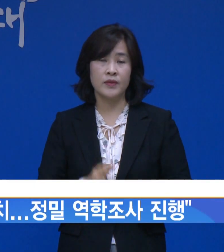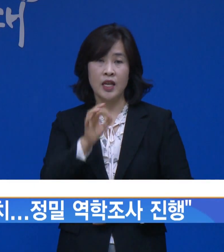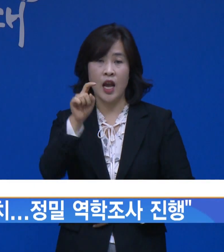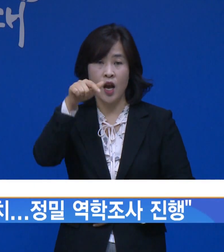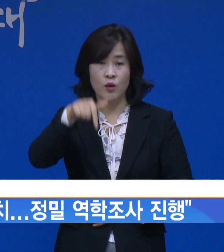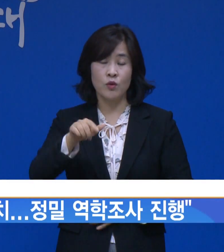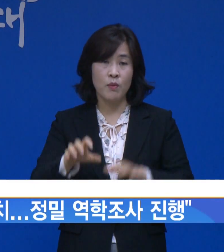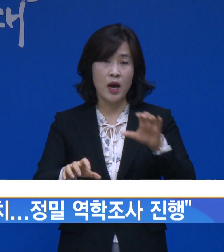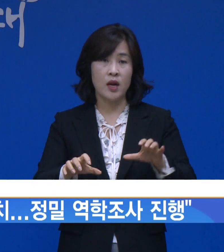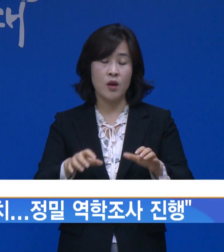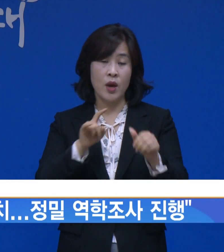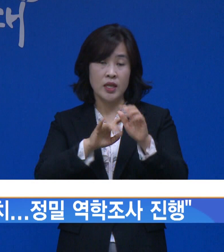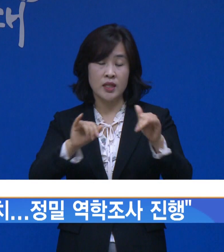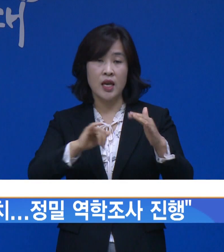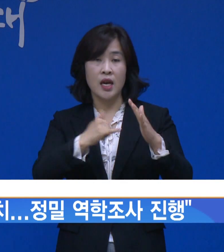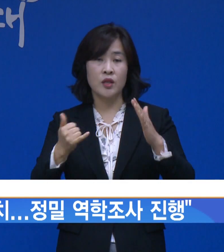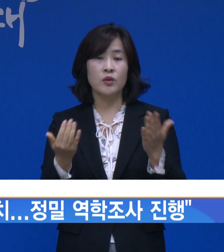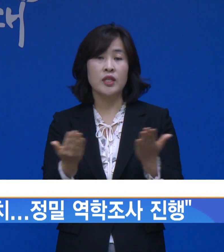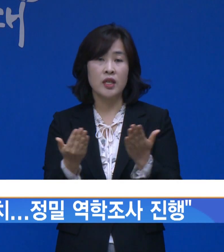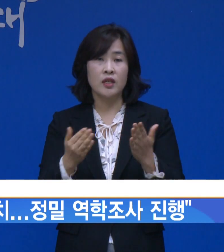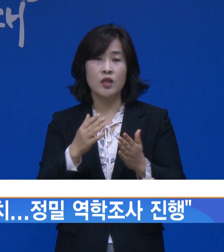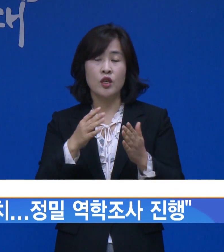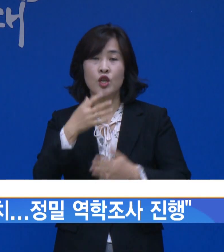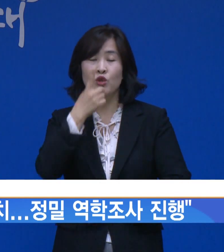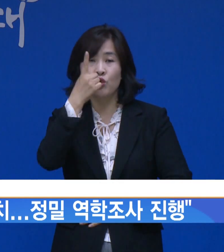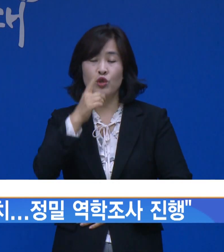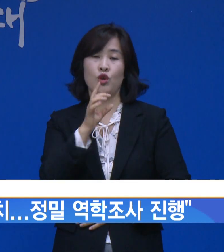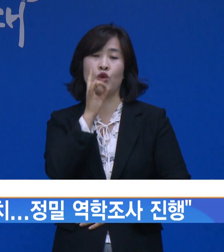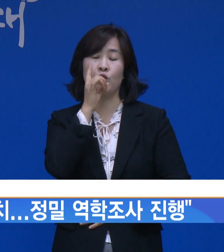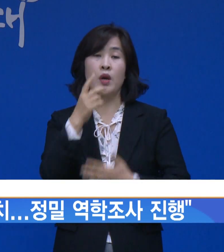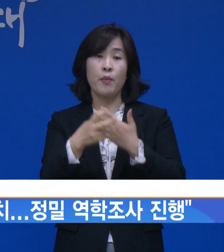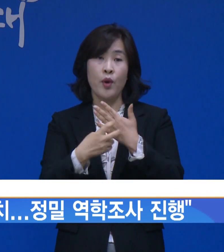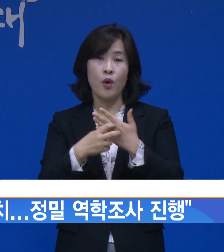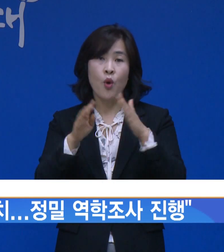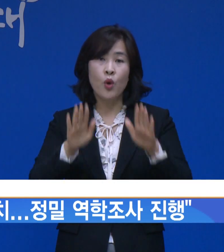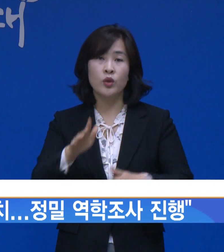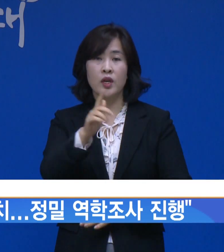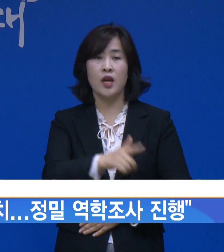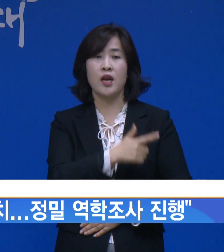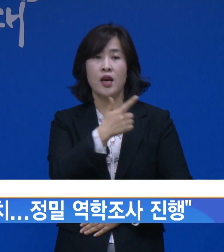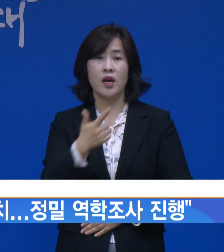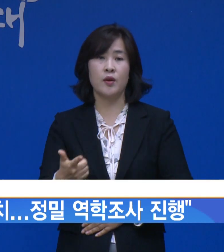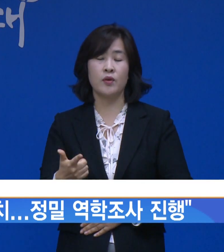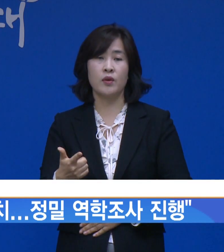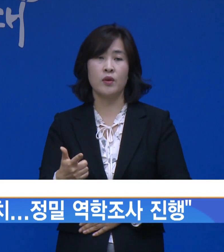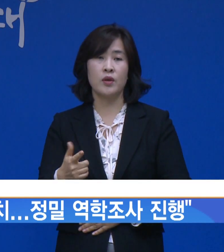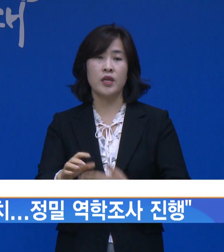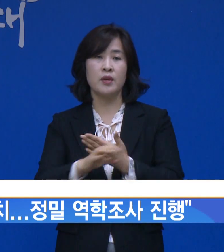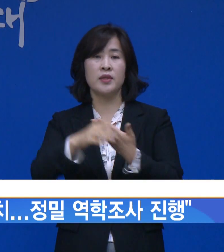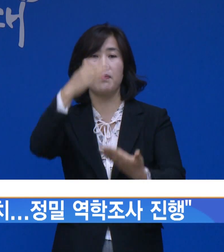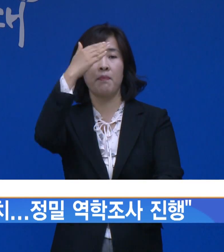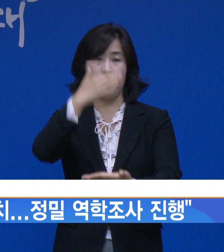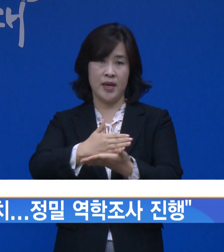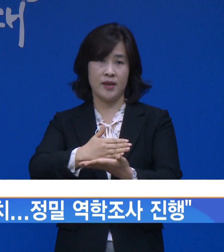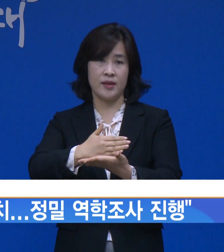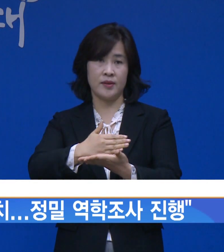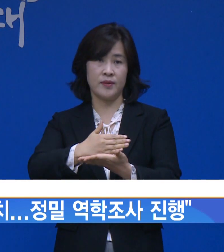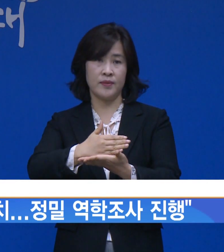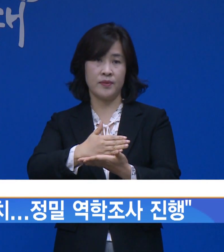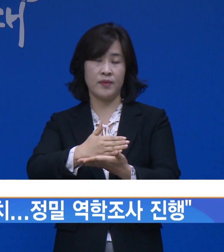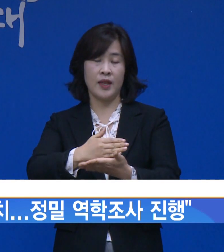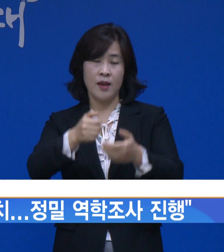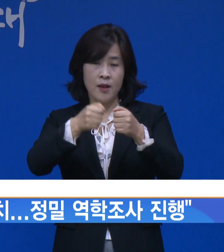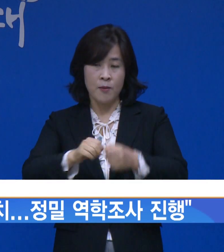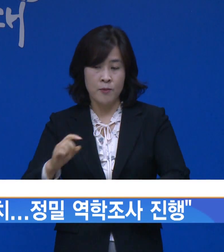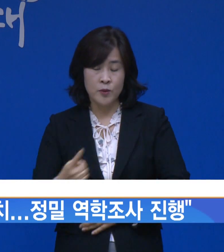아구마을 확진자 가족이 근무하는 순천중앙병원은 오늘 일시 폐쇄 조치되고